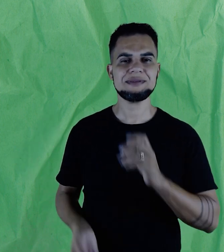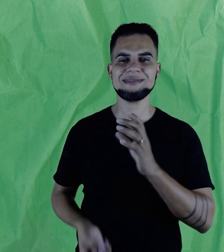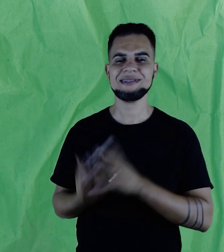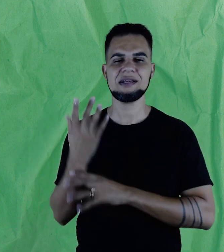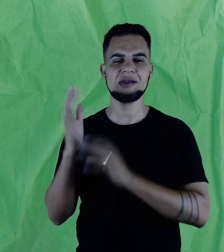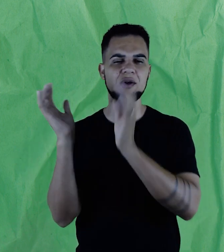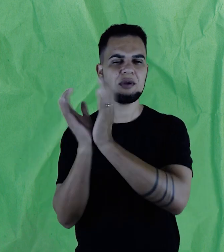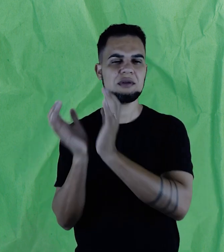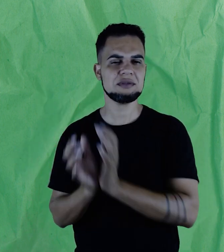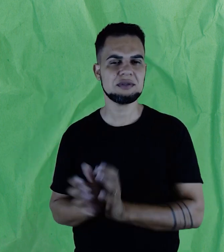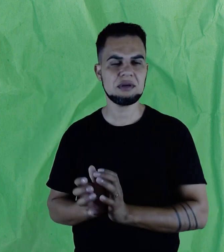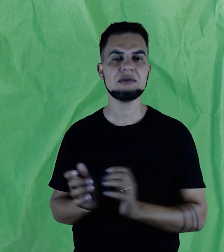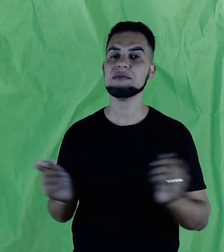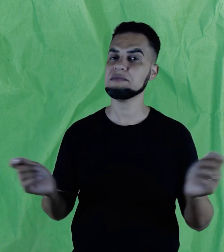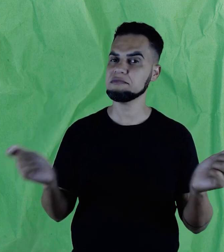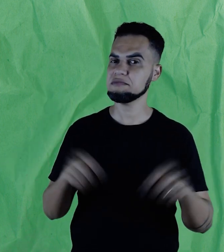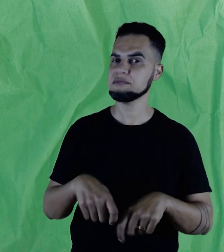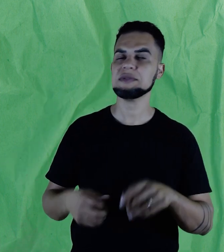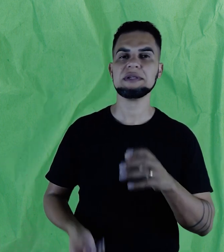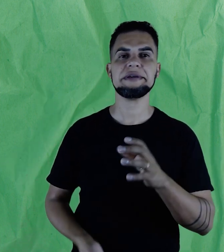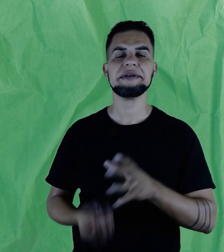criando aqui coleções, posso estar criando